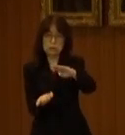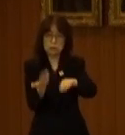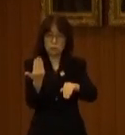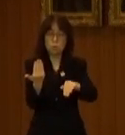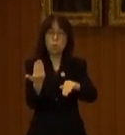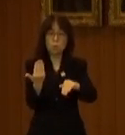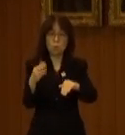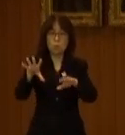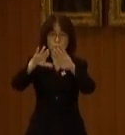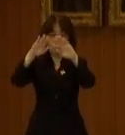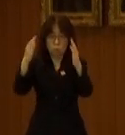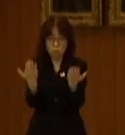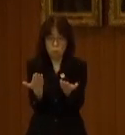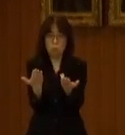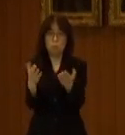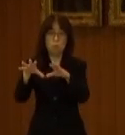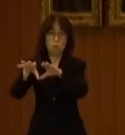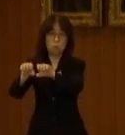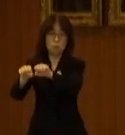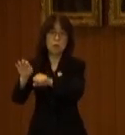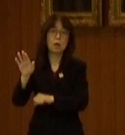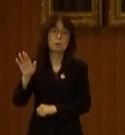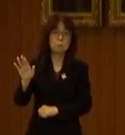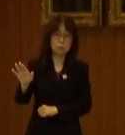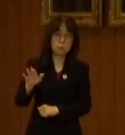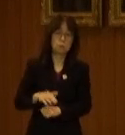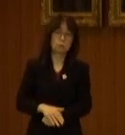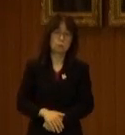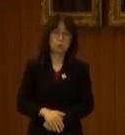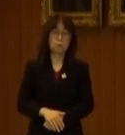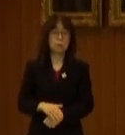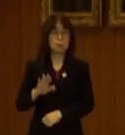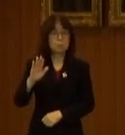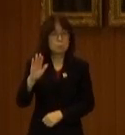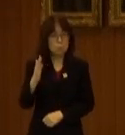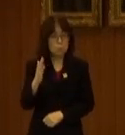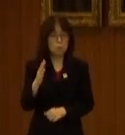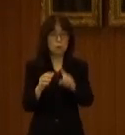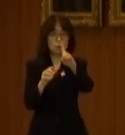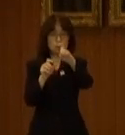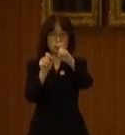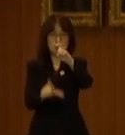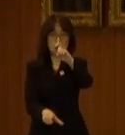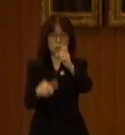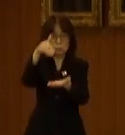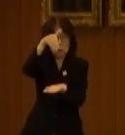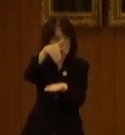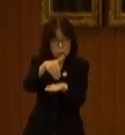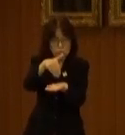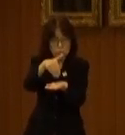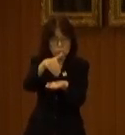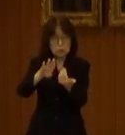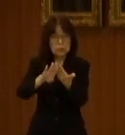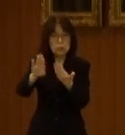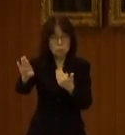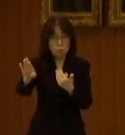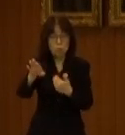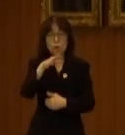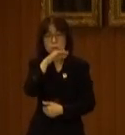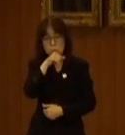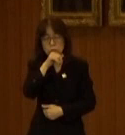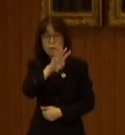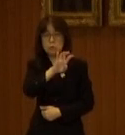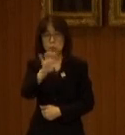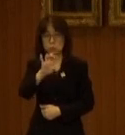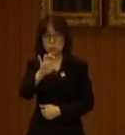でございます。しかし10月下旬以降はですね、40歳代以上の方の割